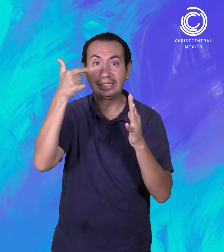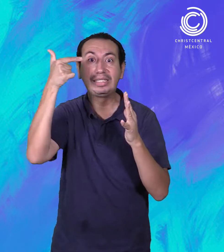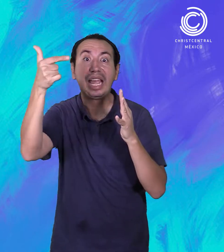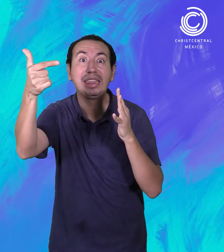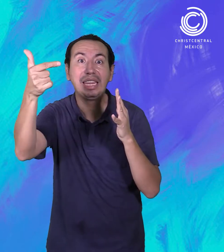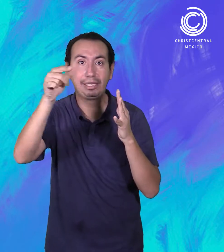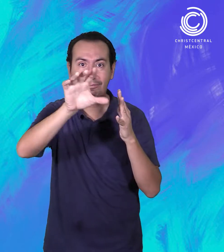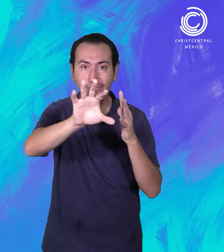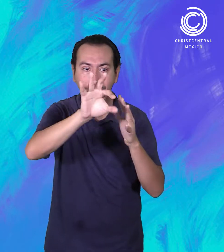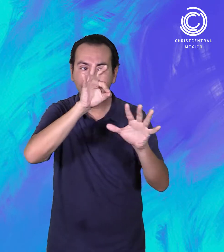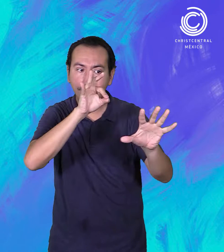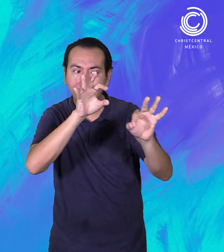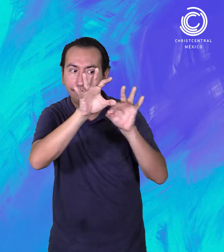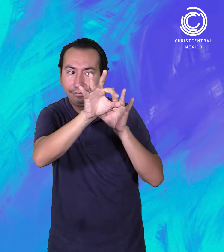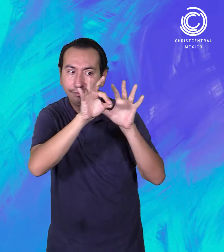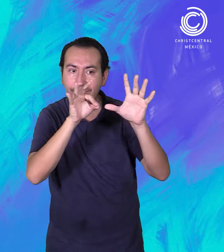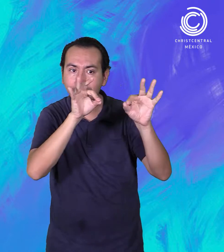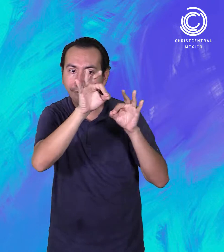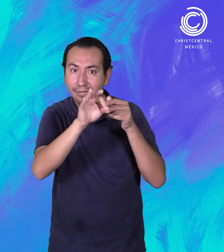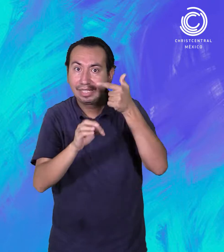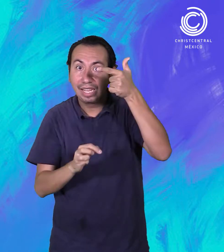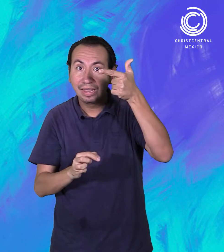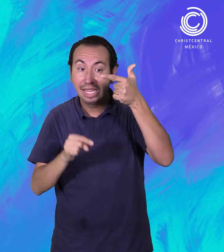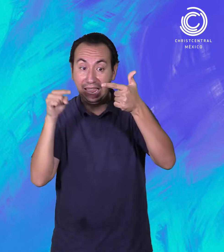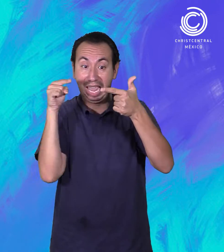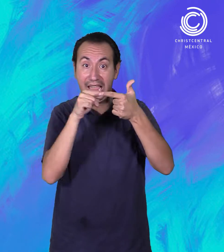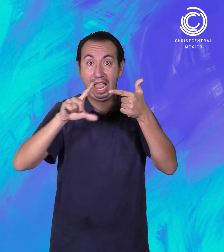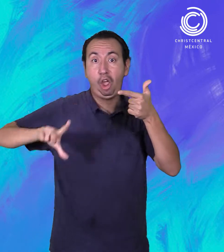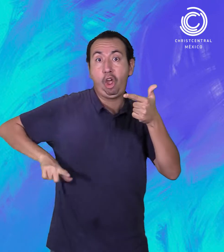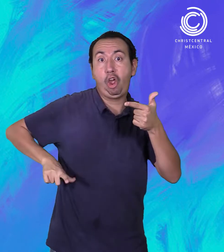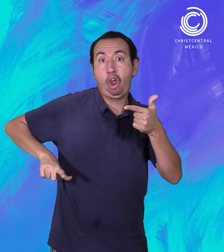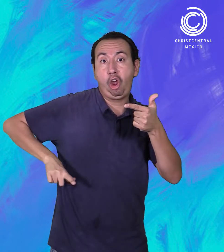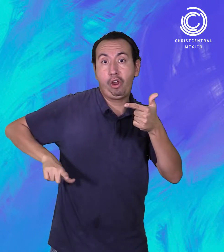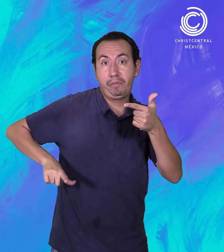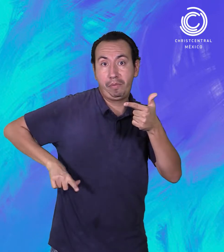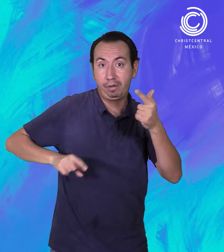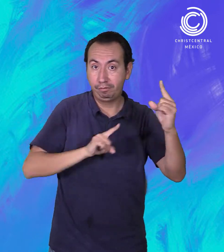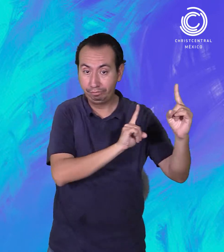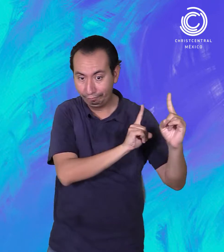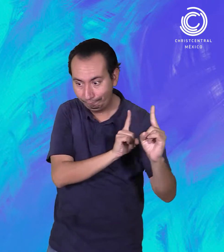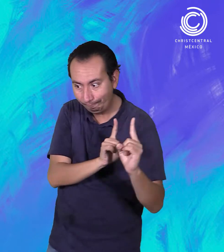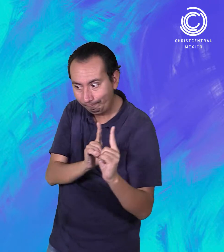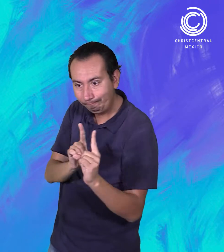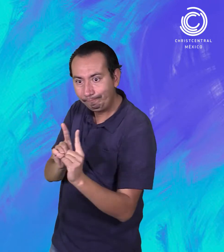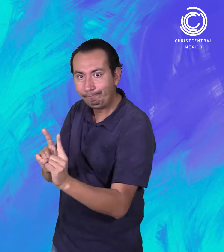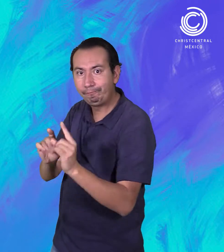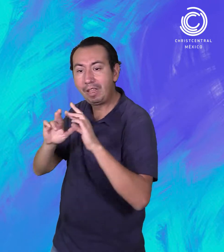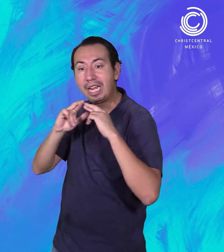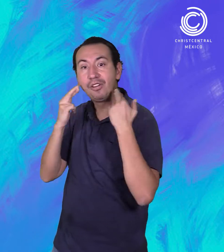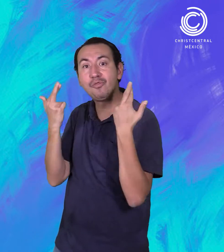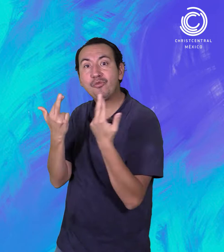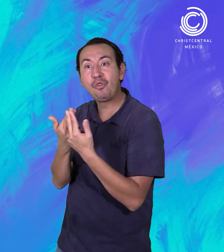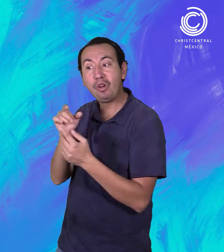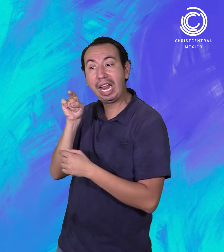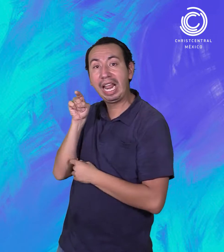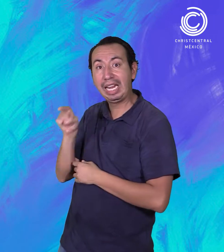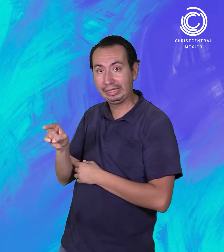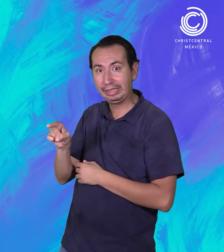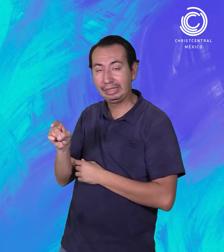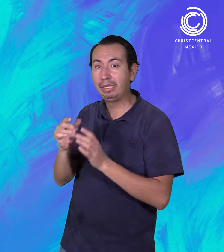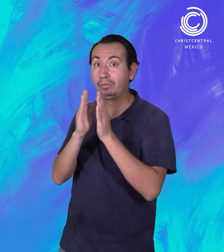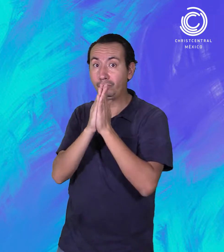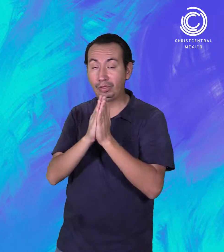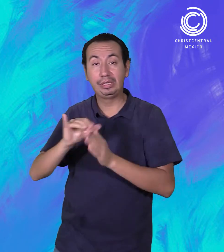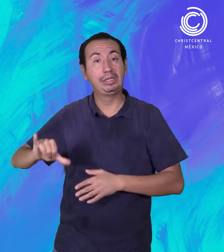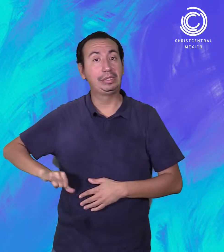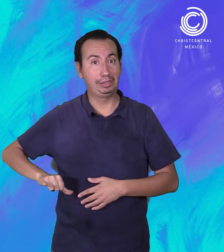allí, ancianos, asegúrate que sean ancianos gobernantes y tráelos contigo, llévalos a la tienda de reunión, encuéntrense allí. Y aquí